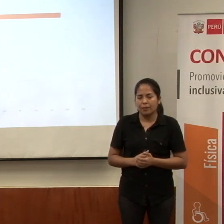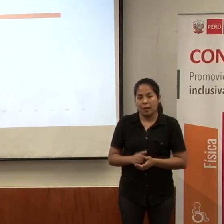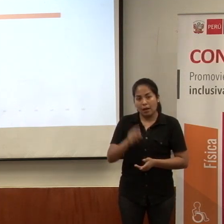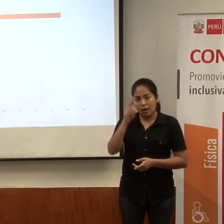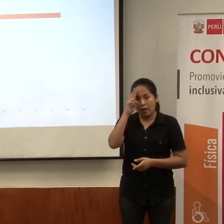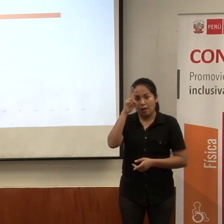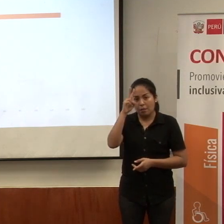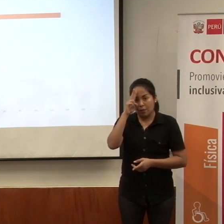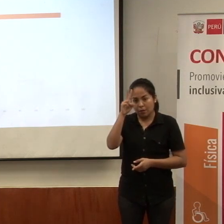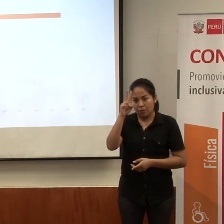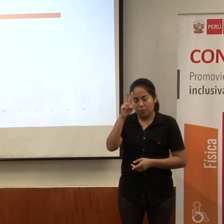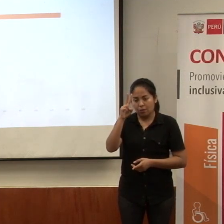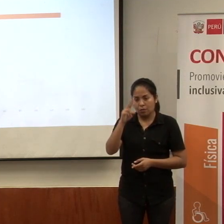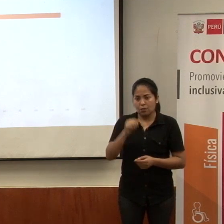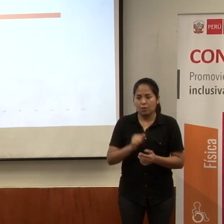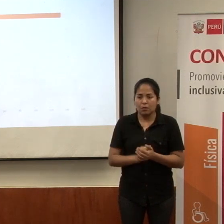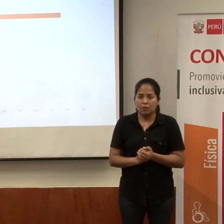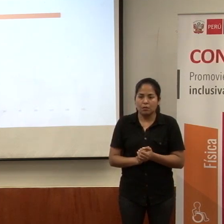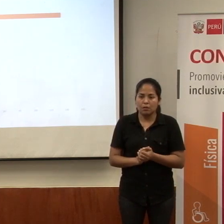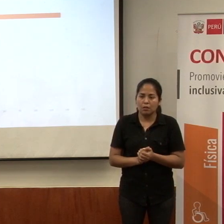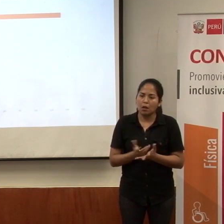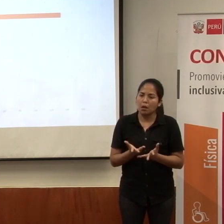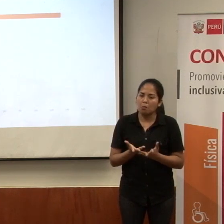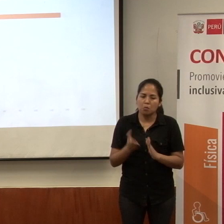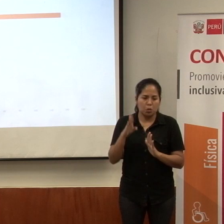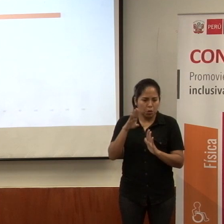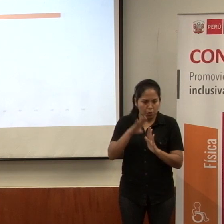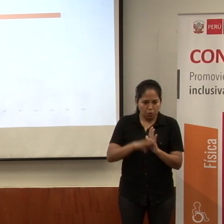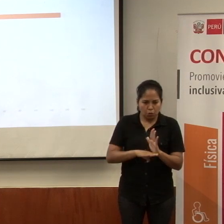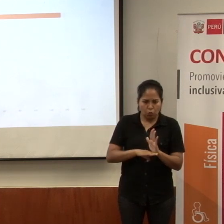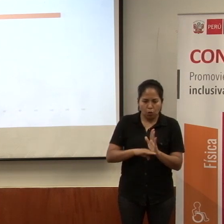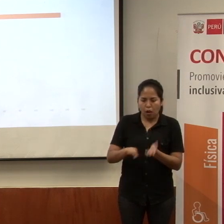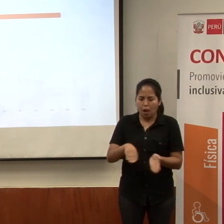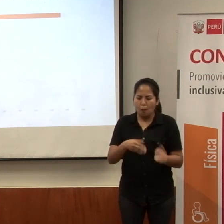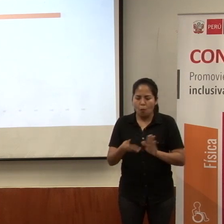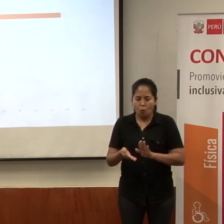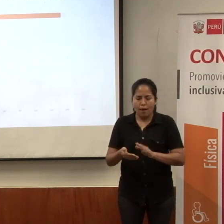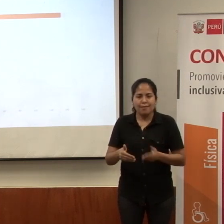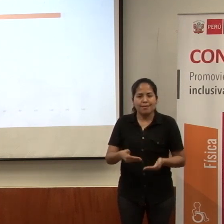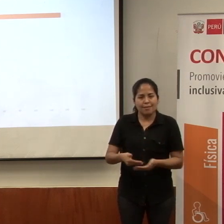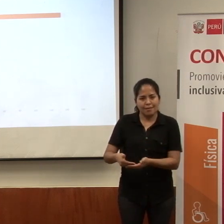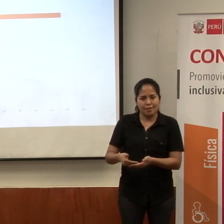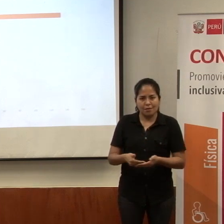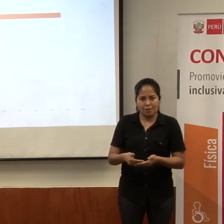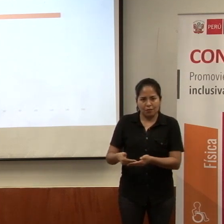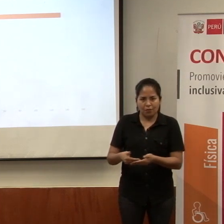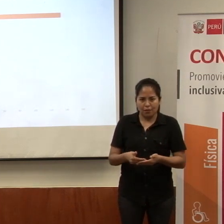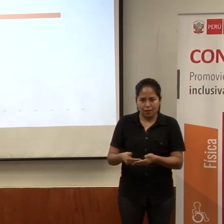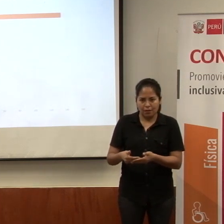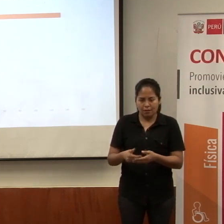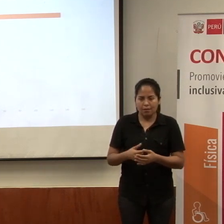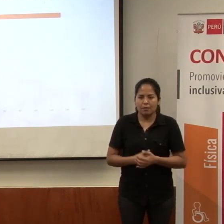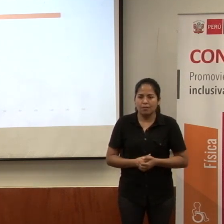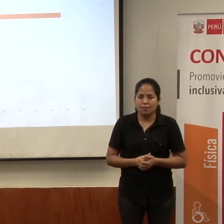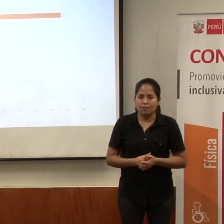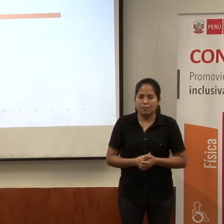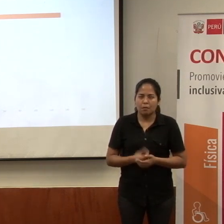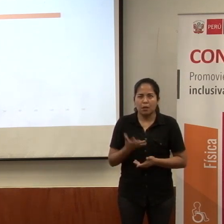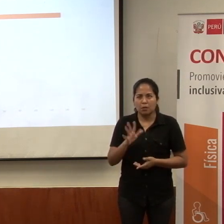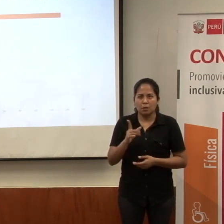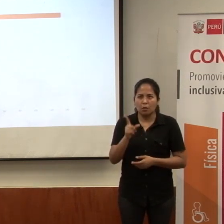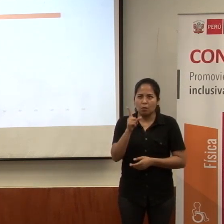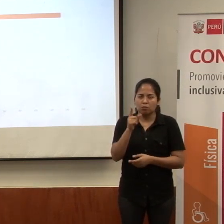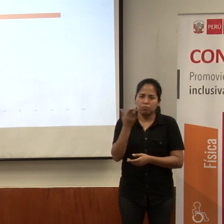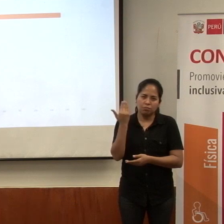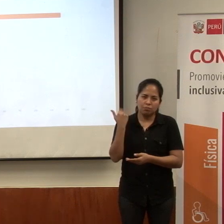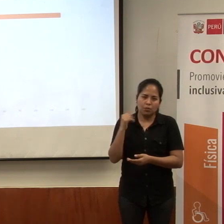mortalidad infantil, el Perú es el país que más redujo, ustedes saben, la mortalidad infantil en las Américas en los últimos 40 años, más o